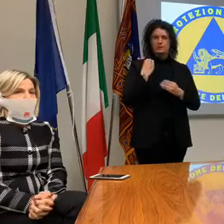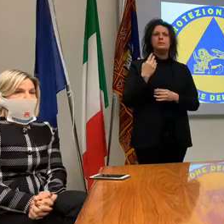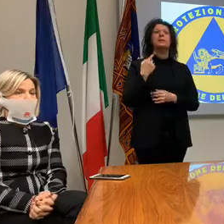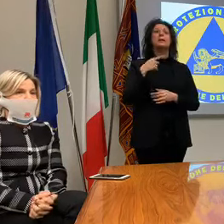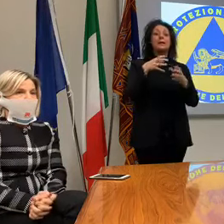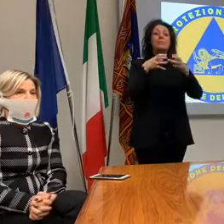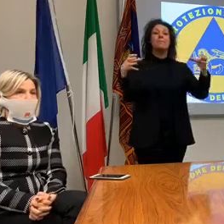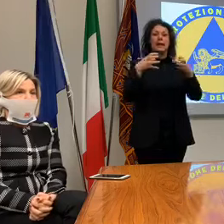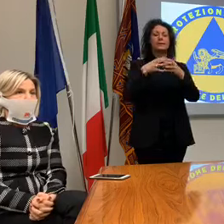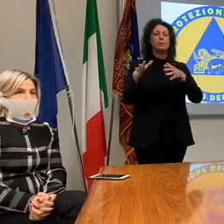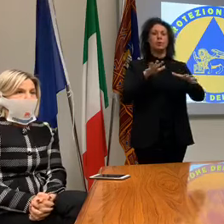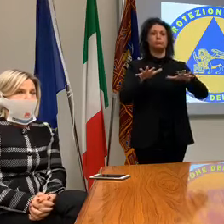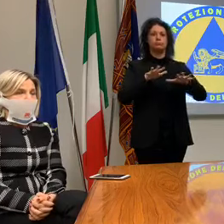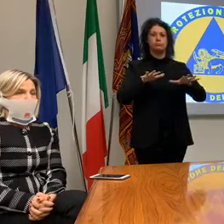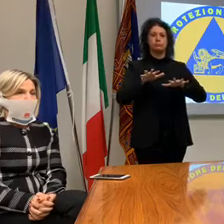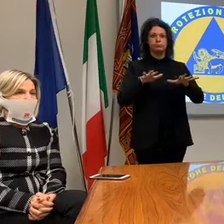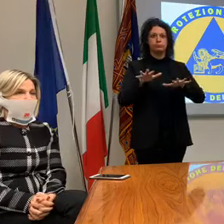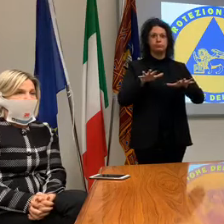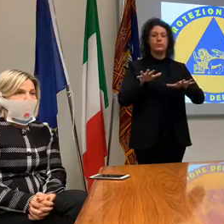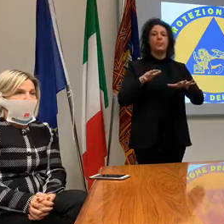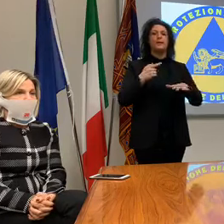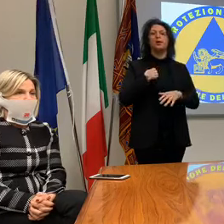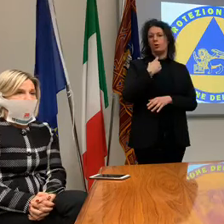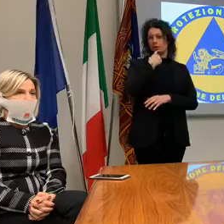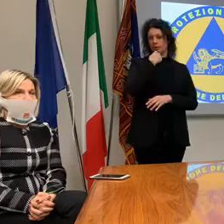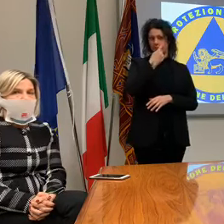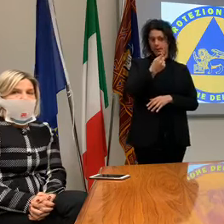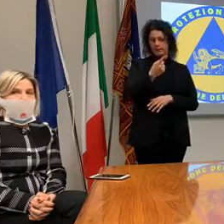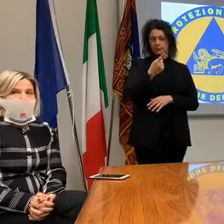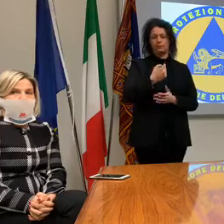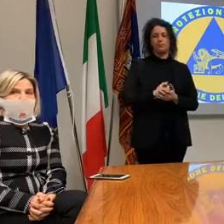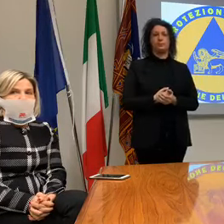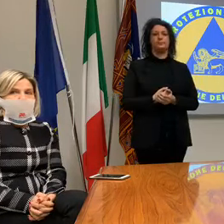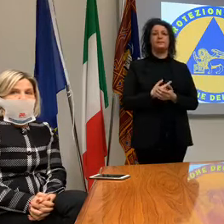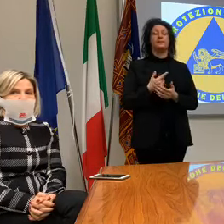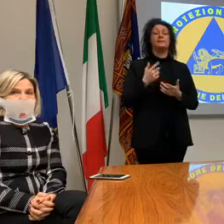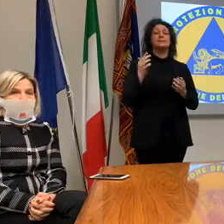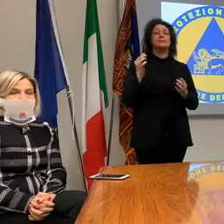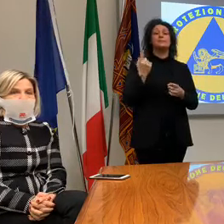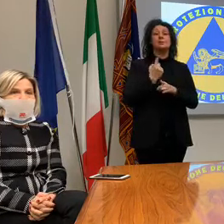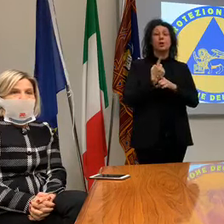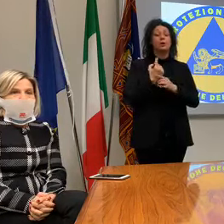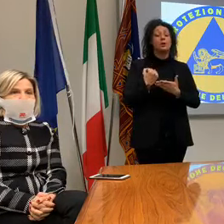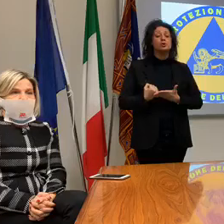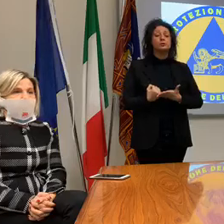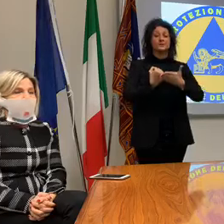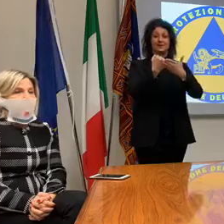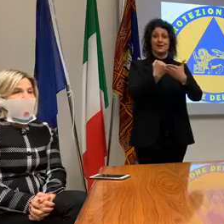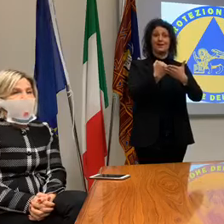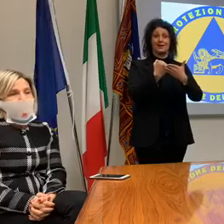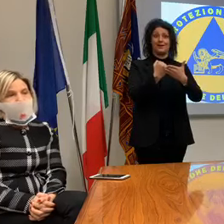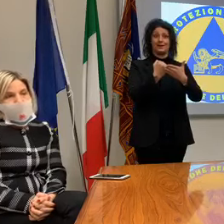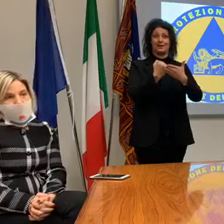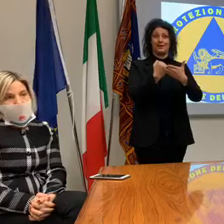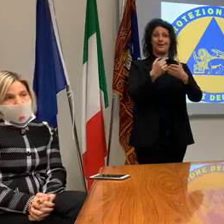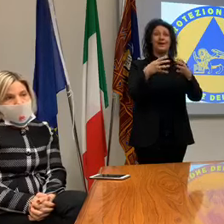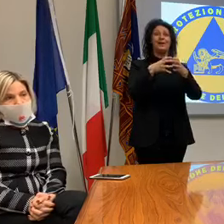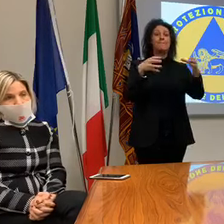se non ci sarà un sostegno alla produzione, come si dice dal punto di vista tecnico, da questi imprenditori saranno tutte